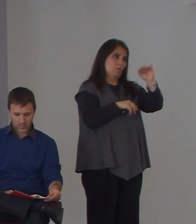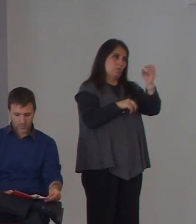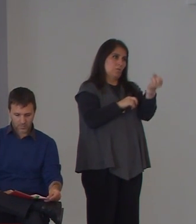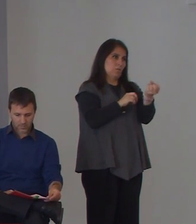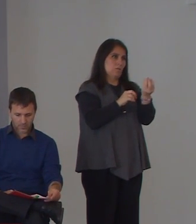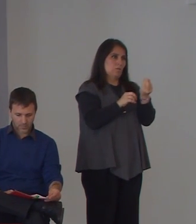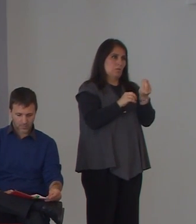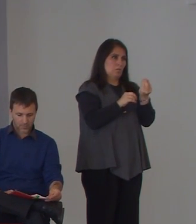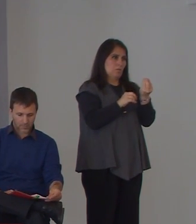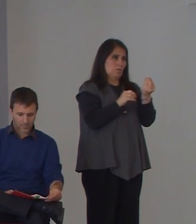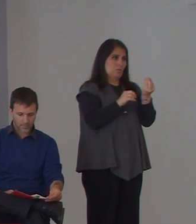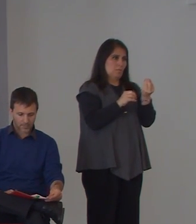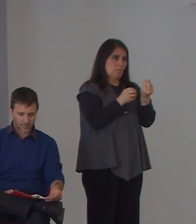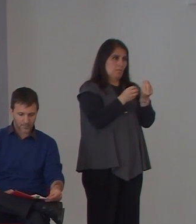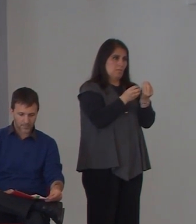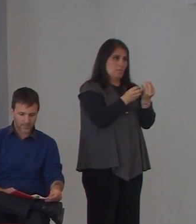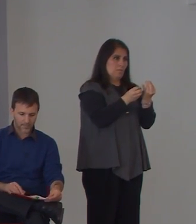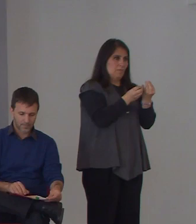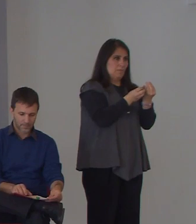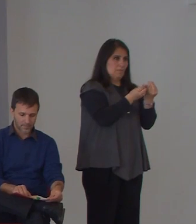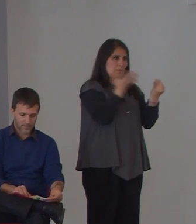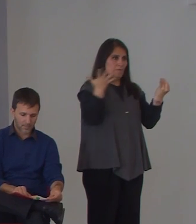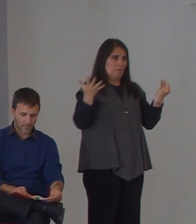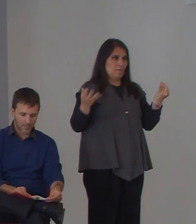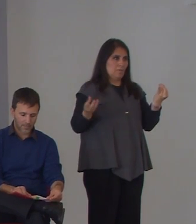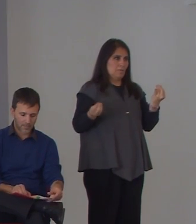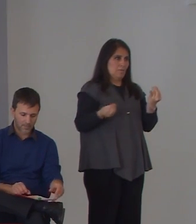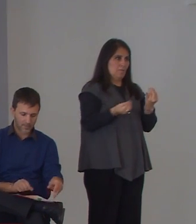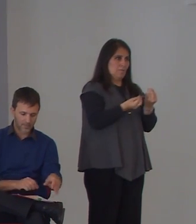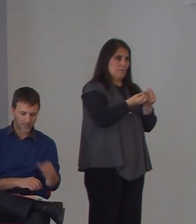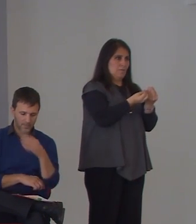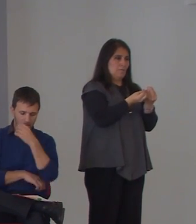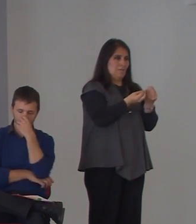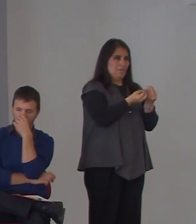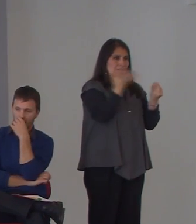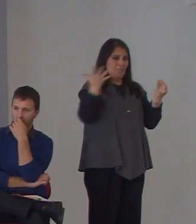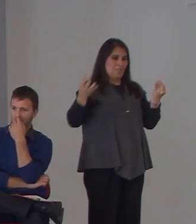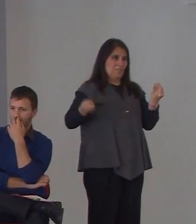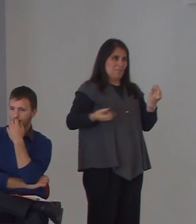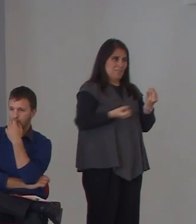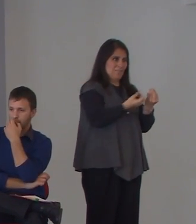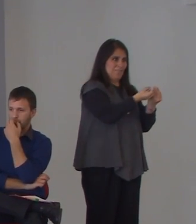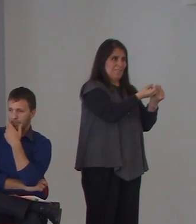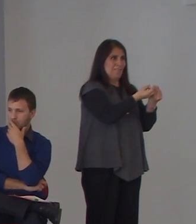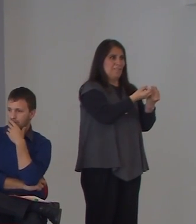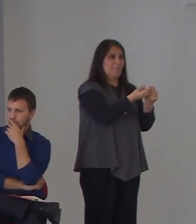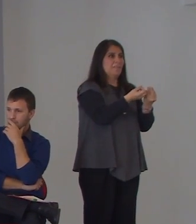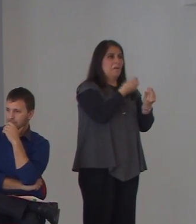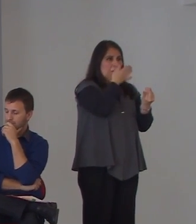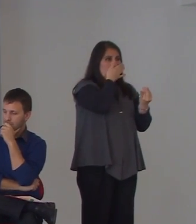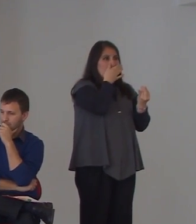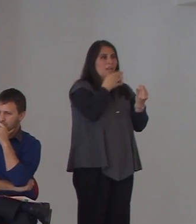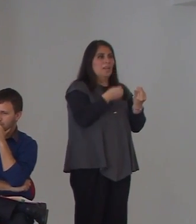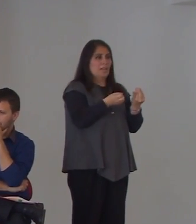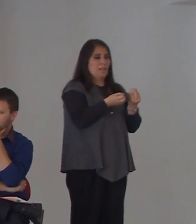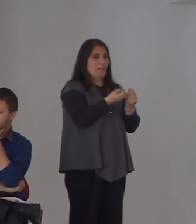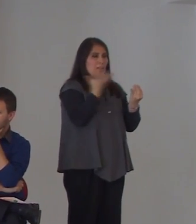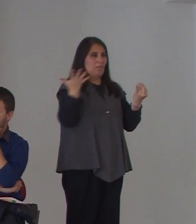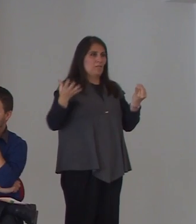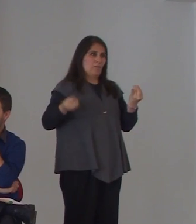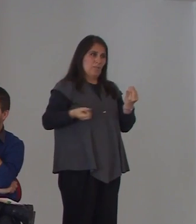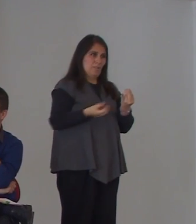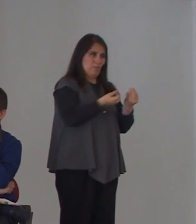país, solamente existimos en 7 universidades. La mitad de nuestros estudiantes son estudiantes indígenas, hay bilingües,